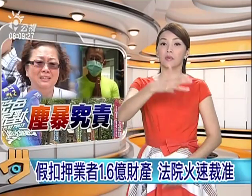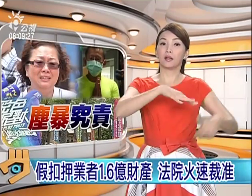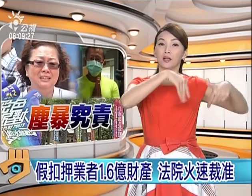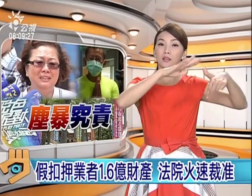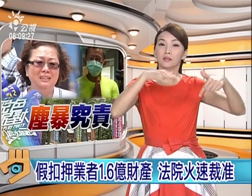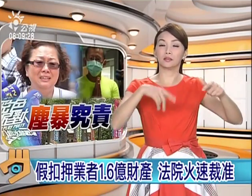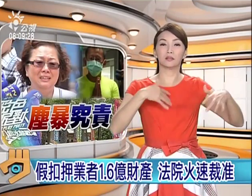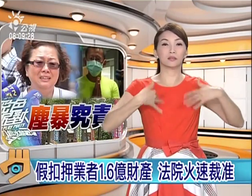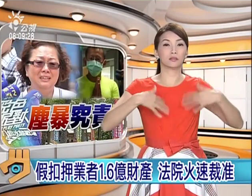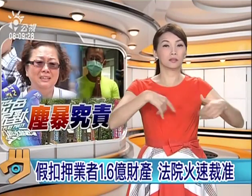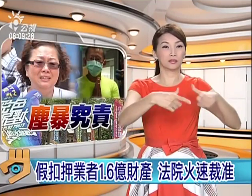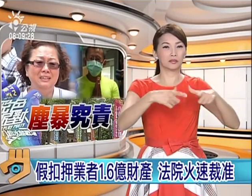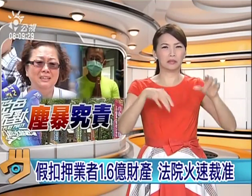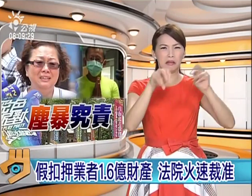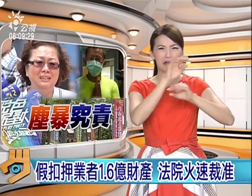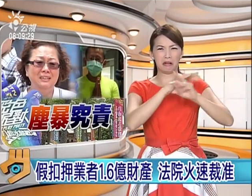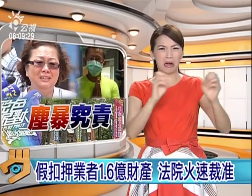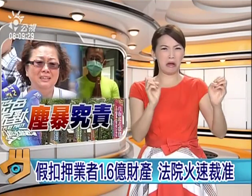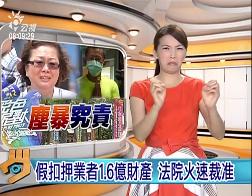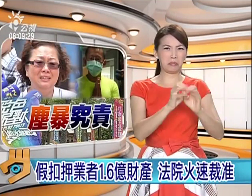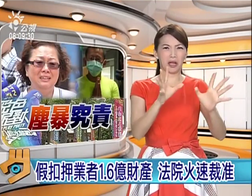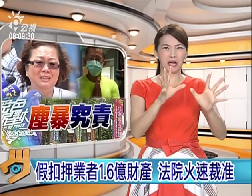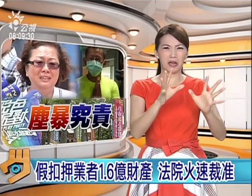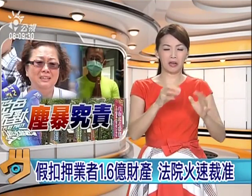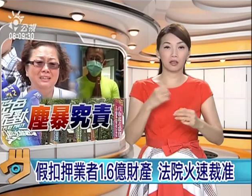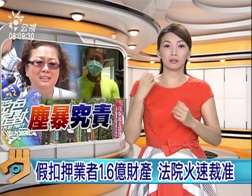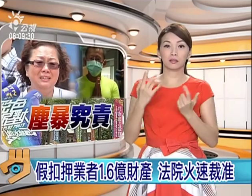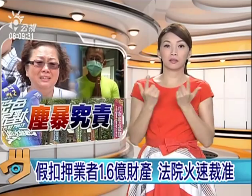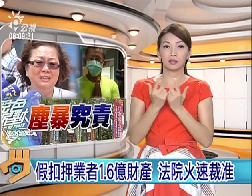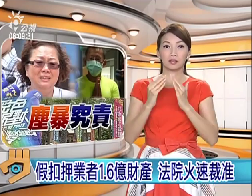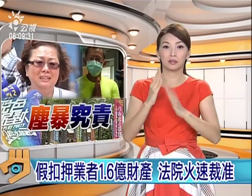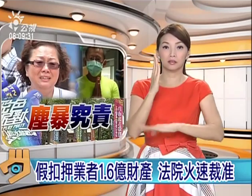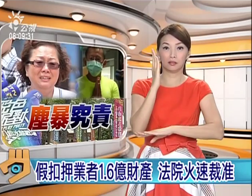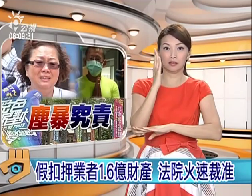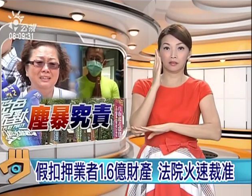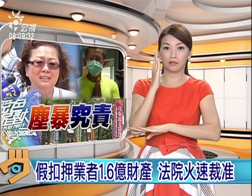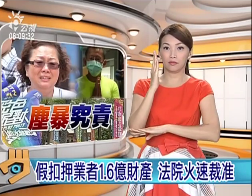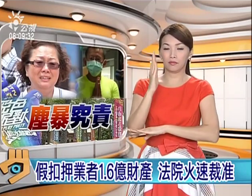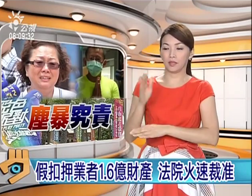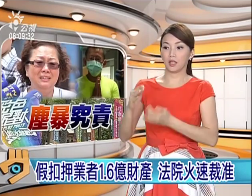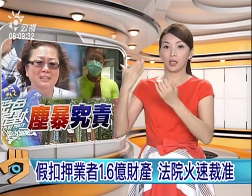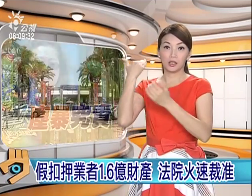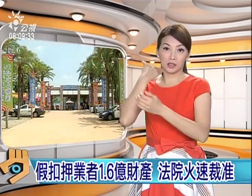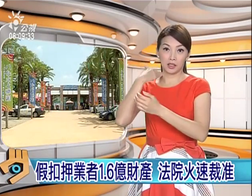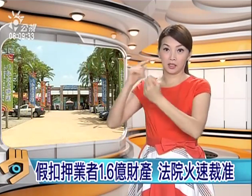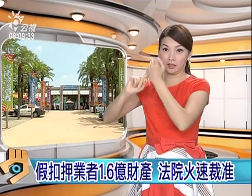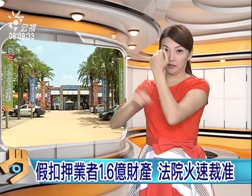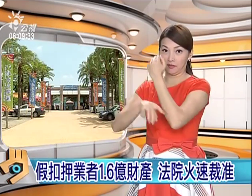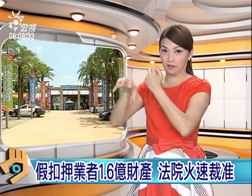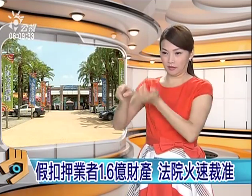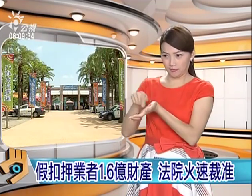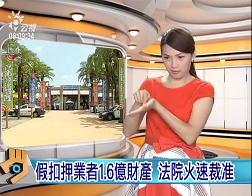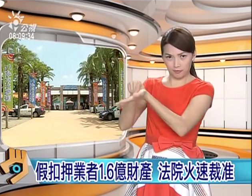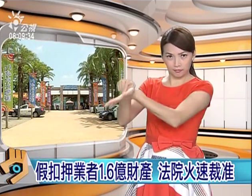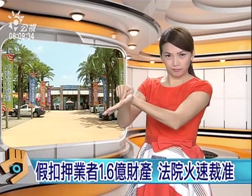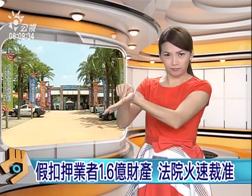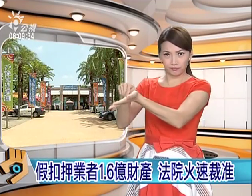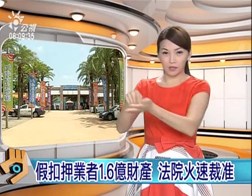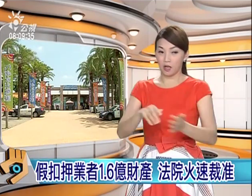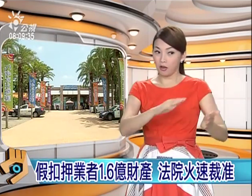八仙乐园尘爆案件，新北市府提出假扣押，士林地方法院火速裁